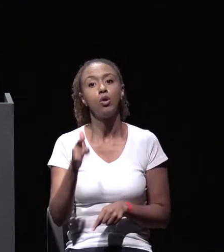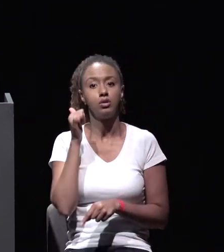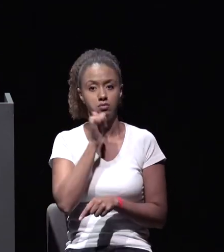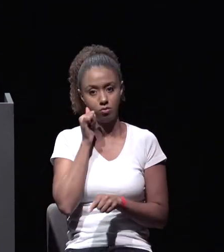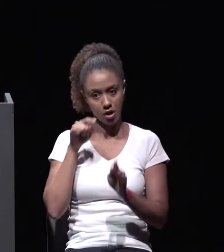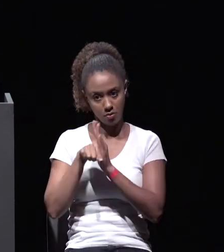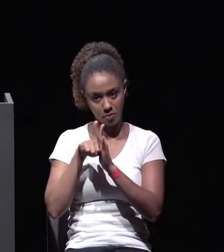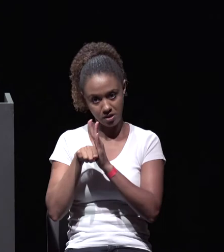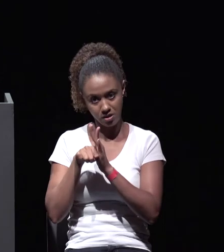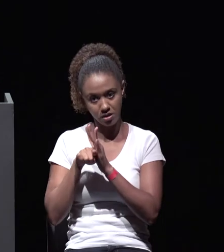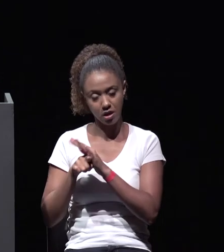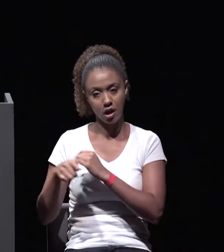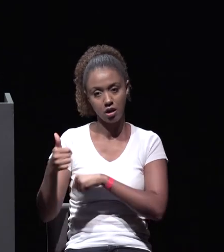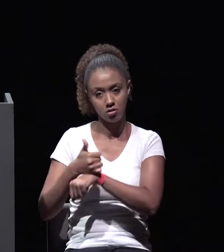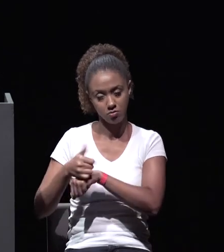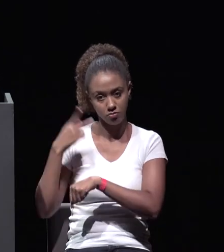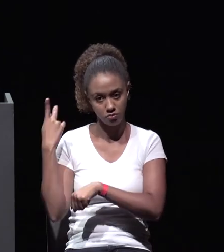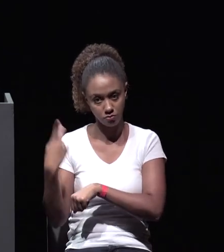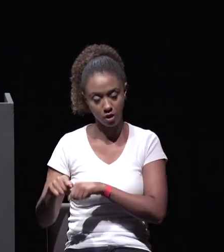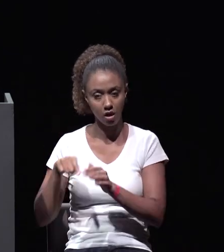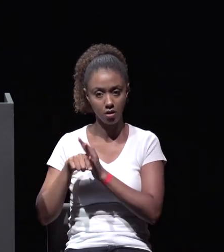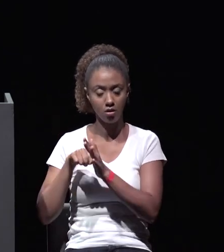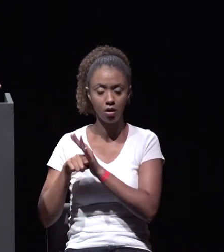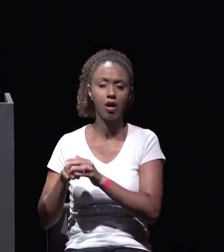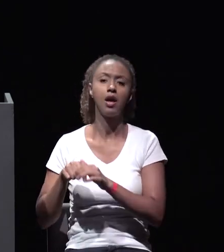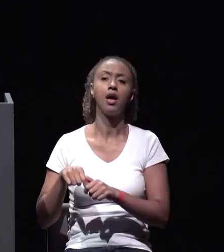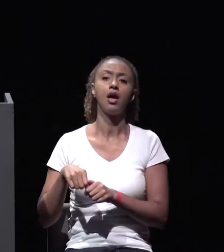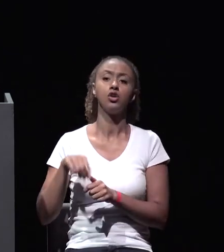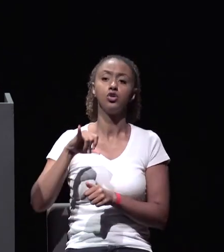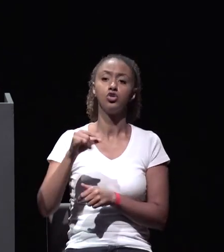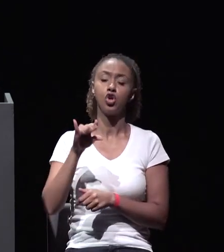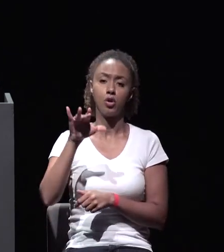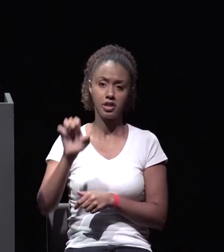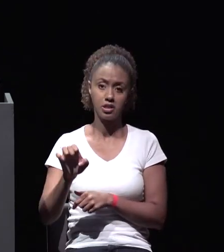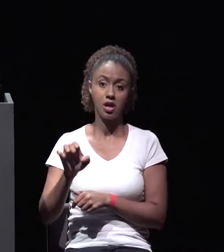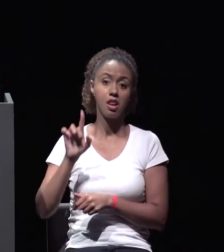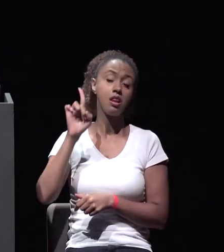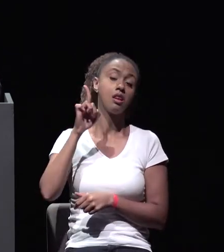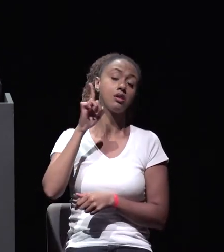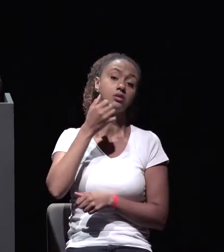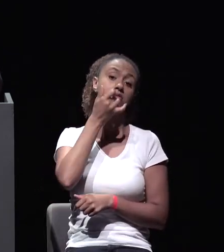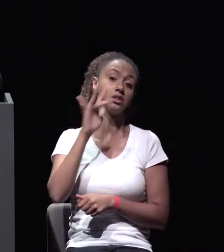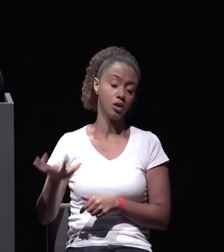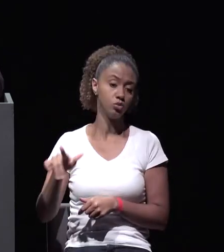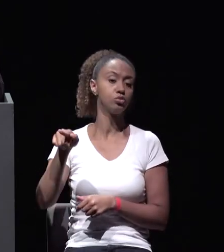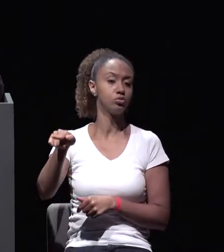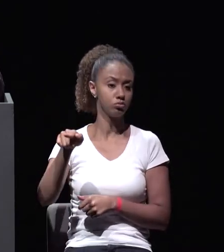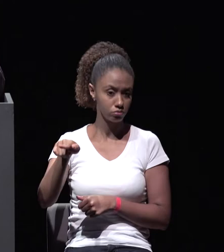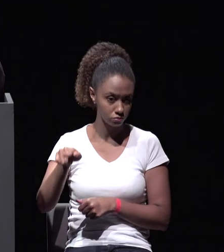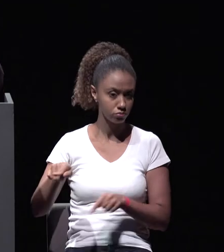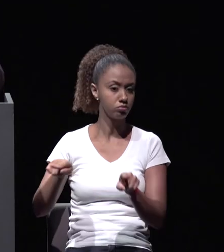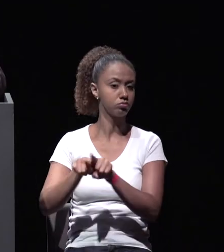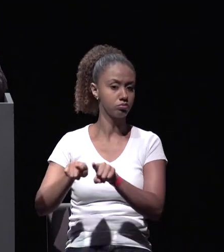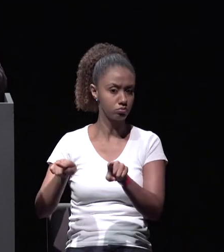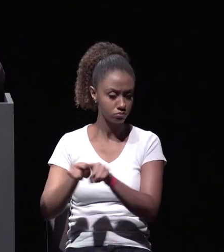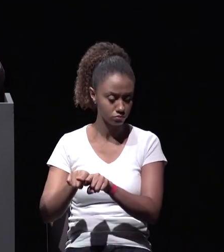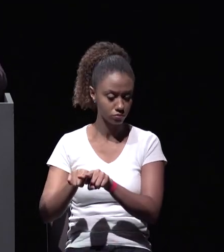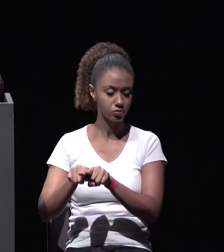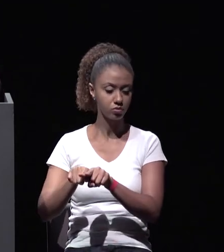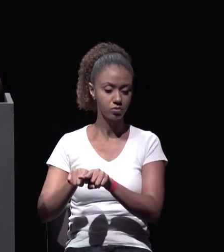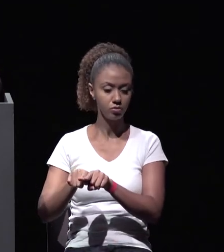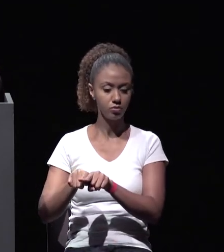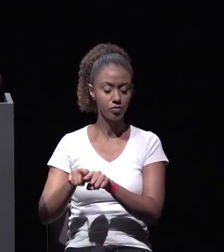que jorge farias que estudou as representações de são benedito aqui em santos existe portanto um em em